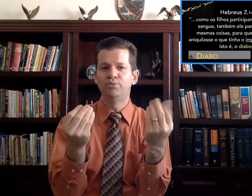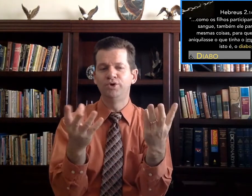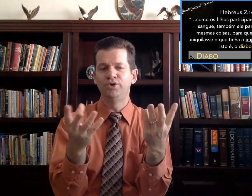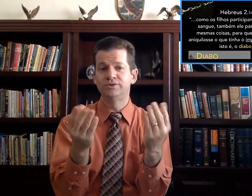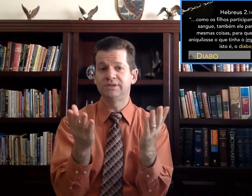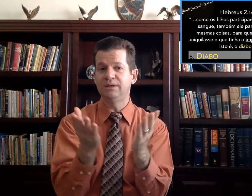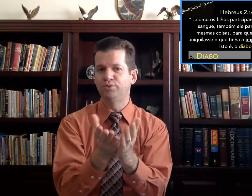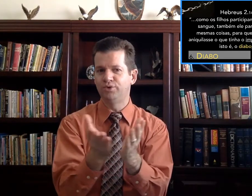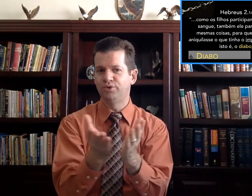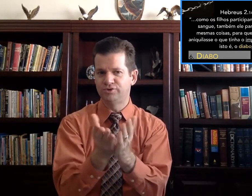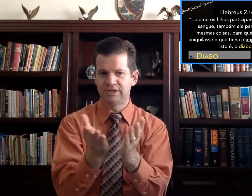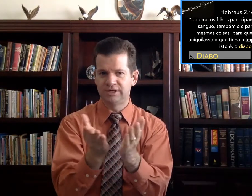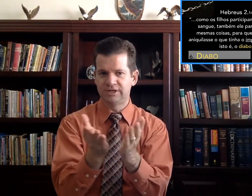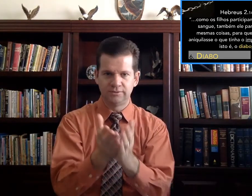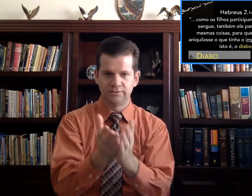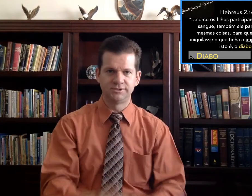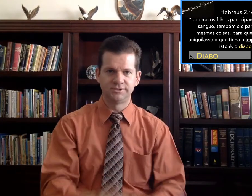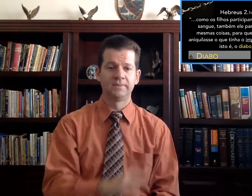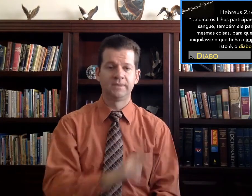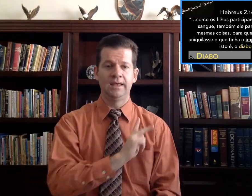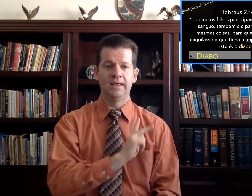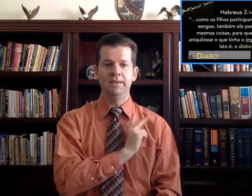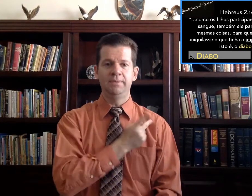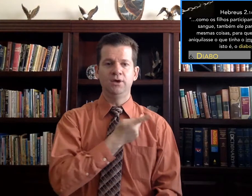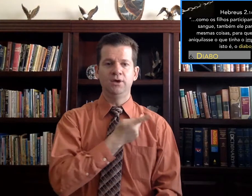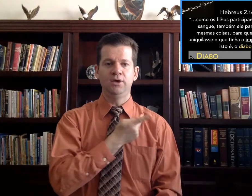muitos e muitos cristãos. Hebreus,